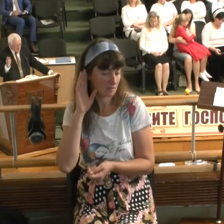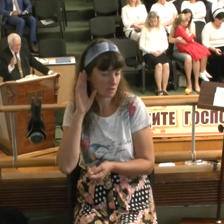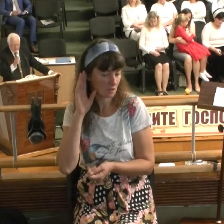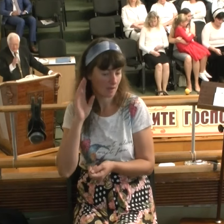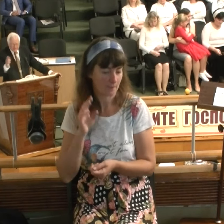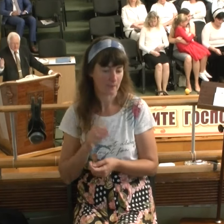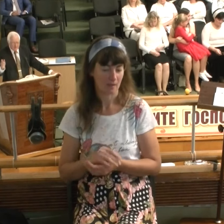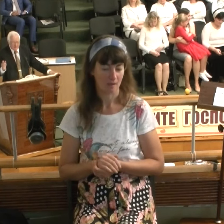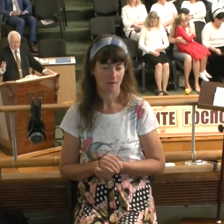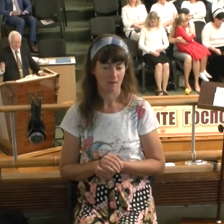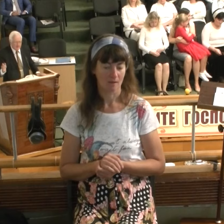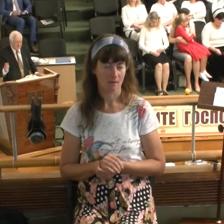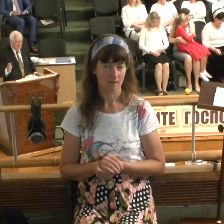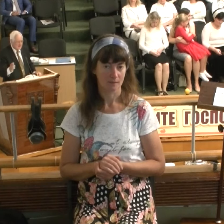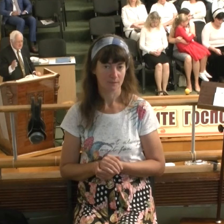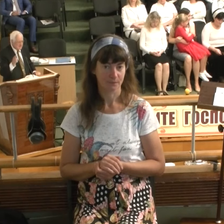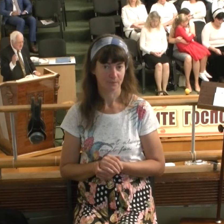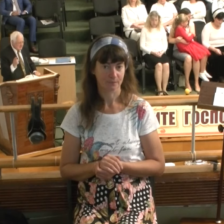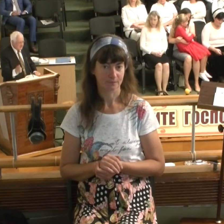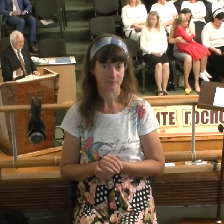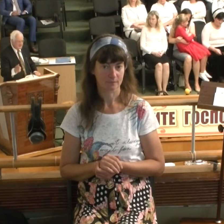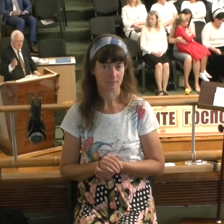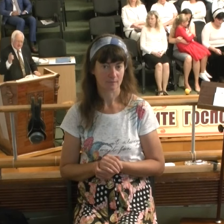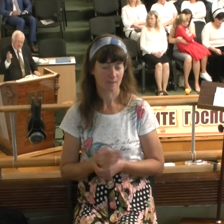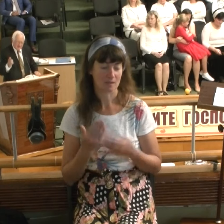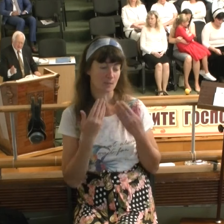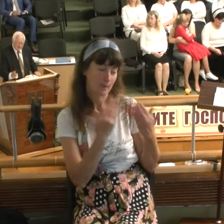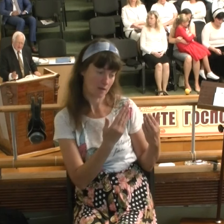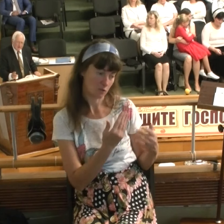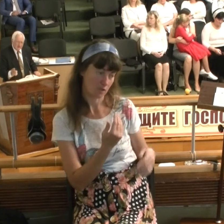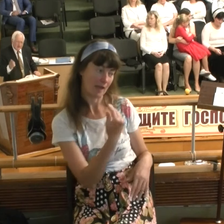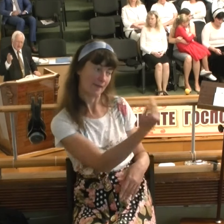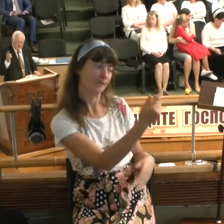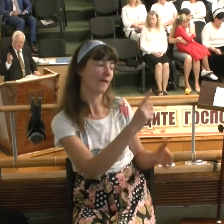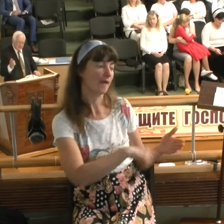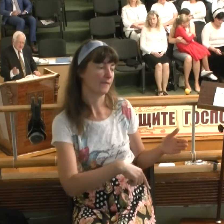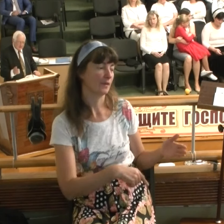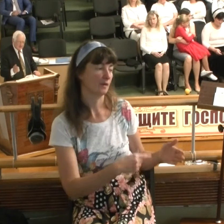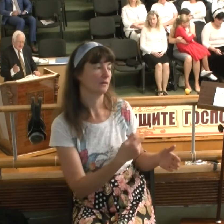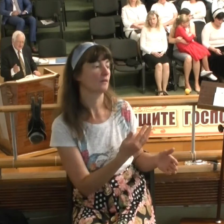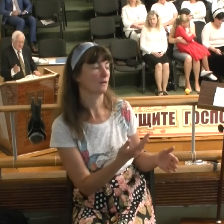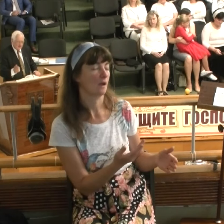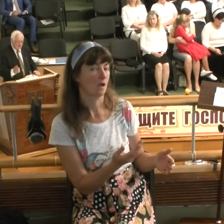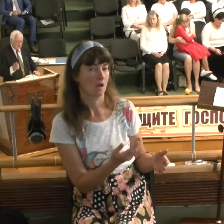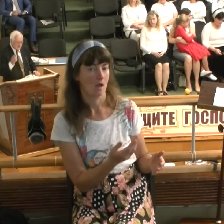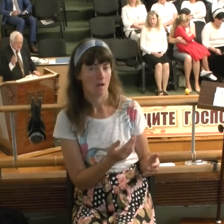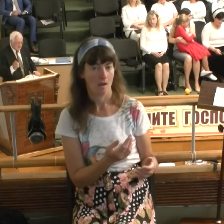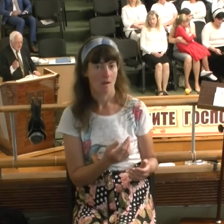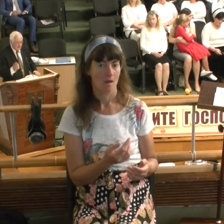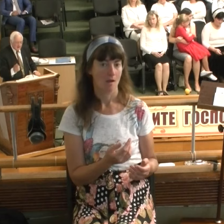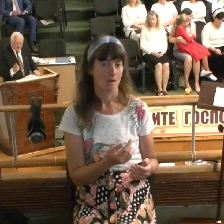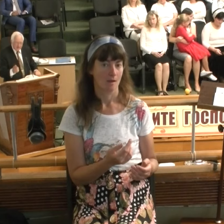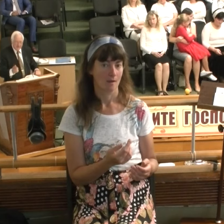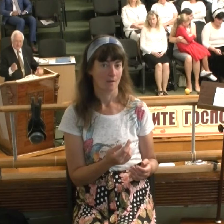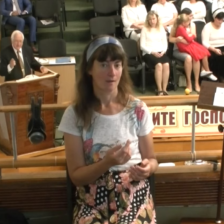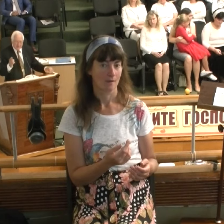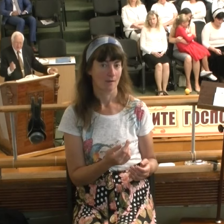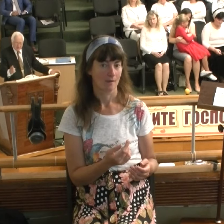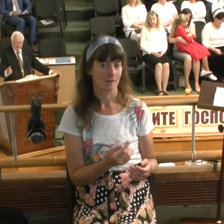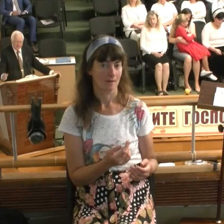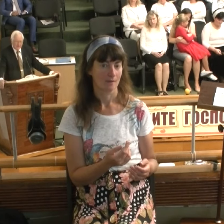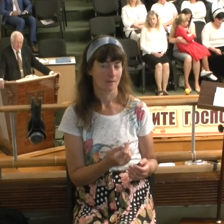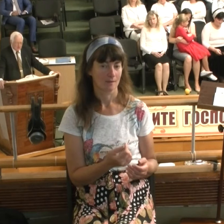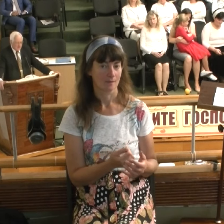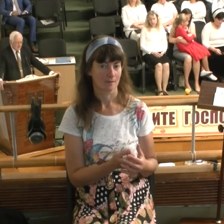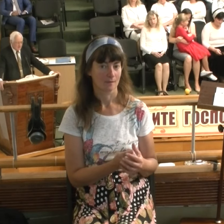слышал, мне не стыдно было сказать, что мы евангельские христиане, баптисты. И мы часто говорим, а, это